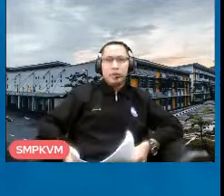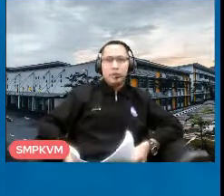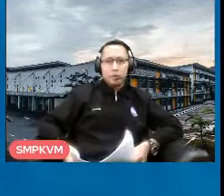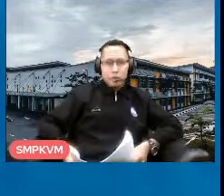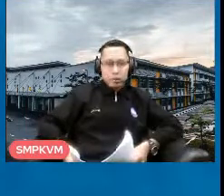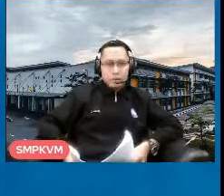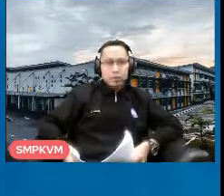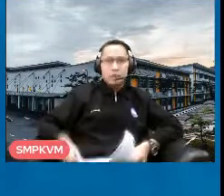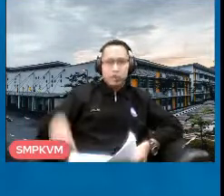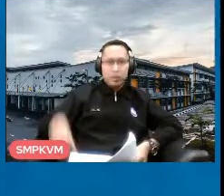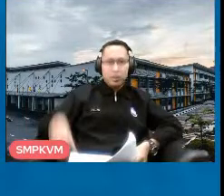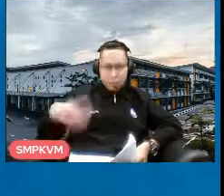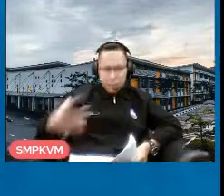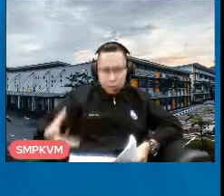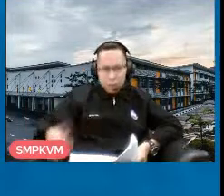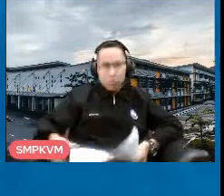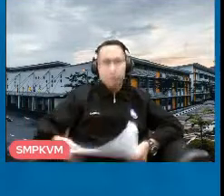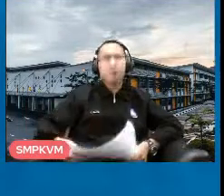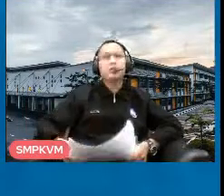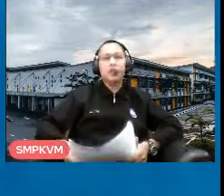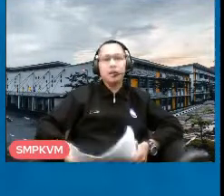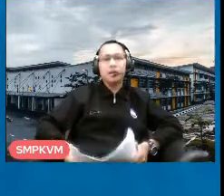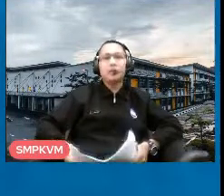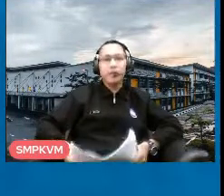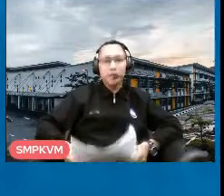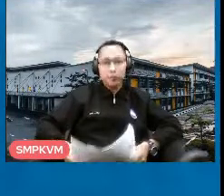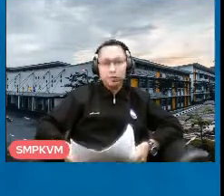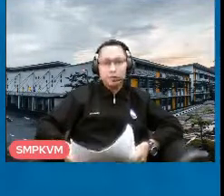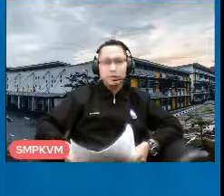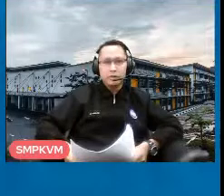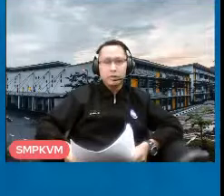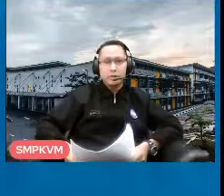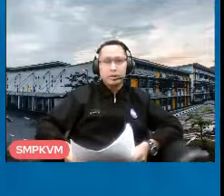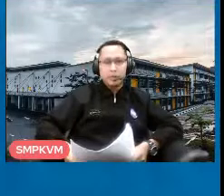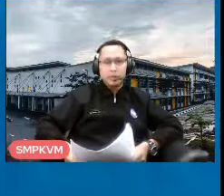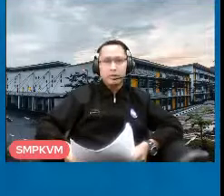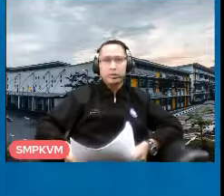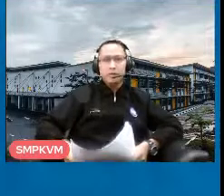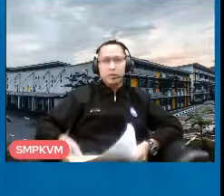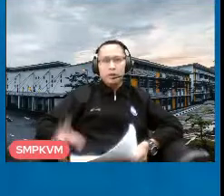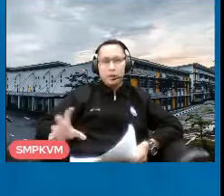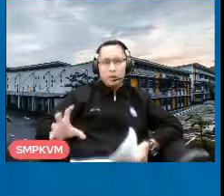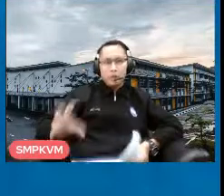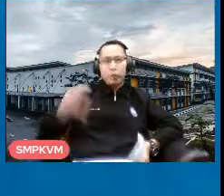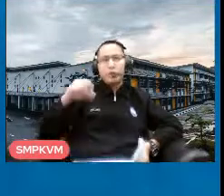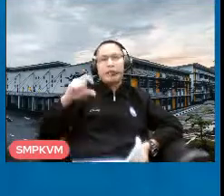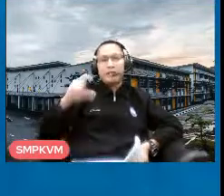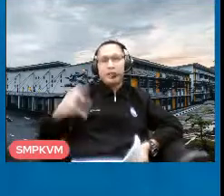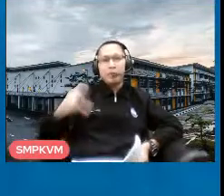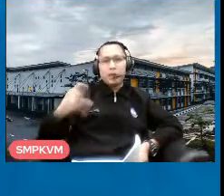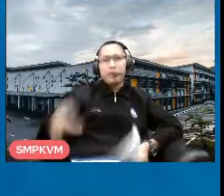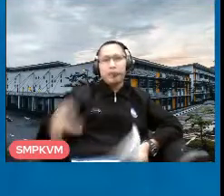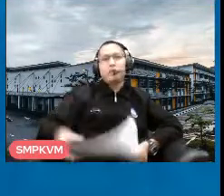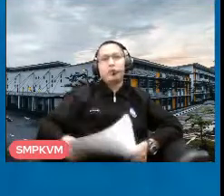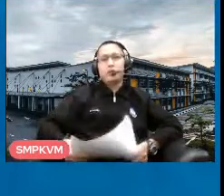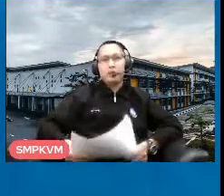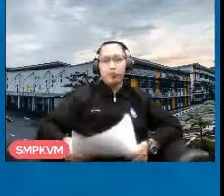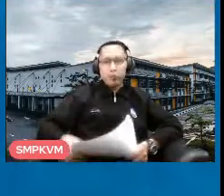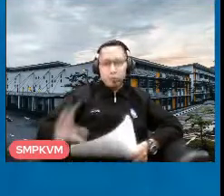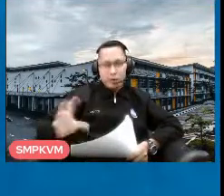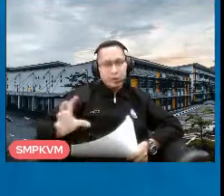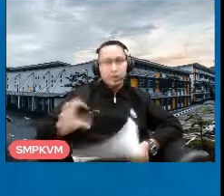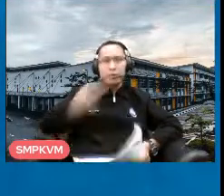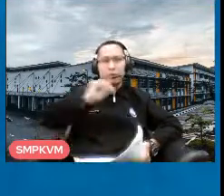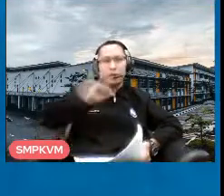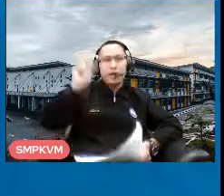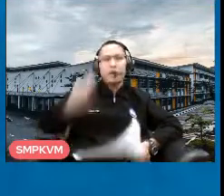ayam merokok tuh janak bajunya merokok Berhentilah tada faedah pun oke terlebih dahulu kekesalan yang berada disekolah ini